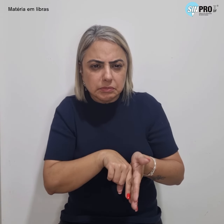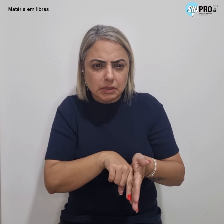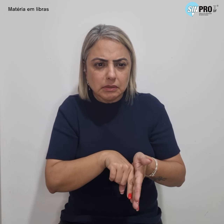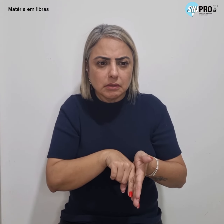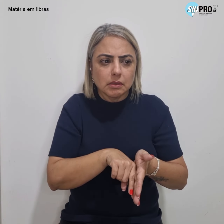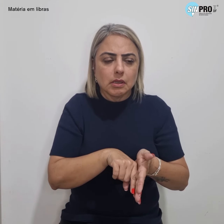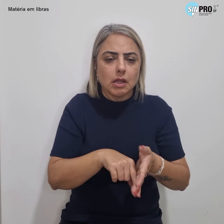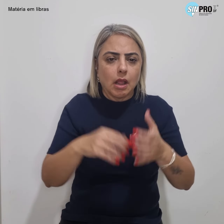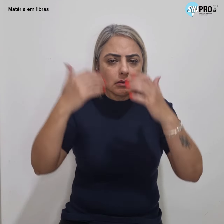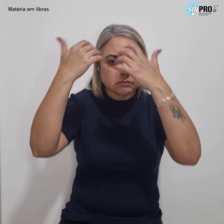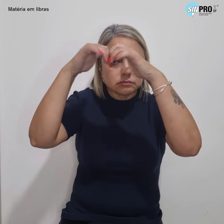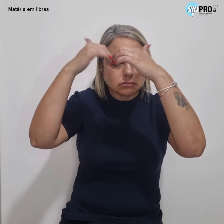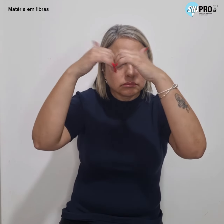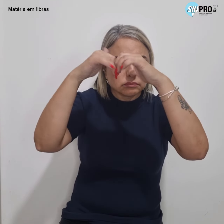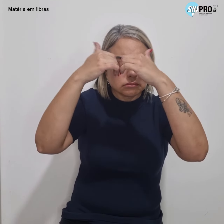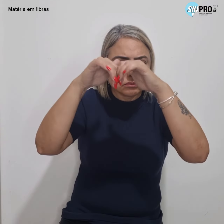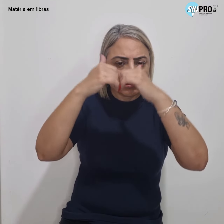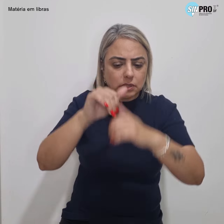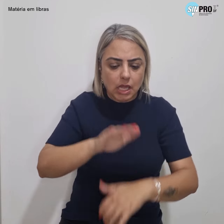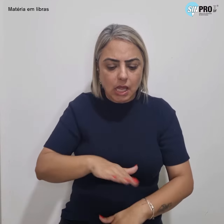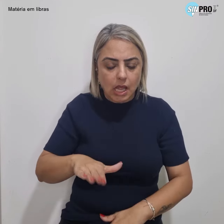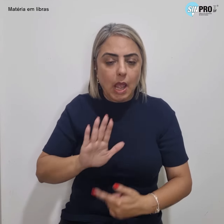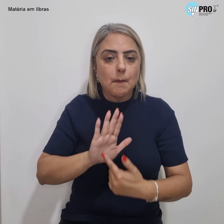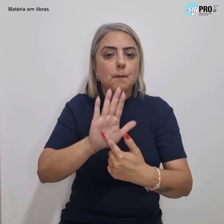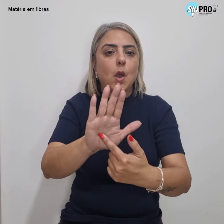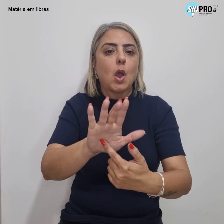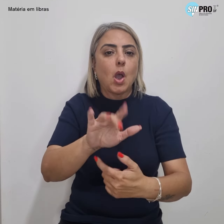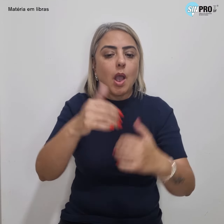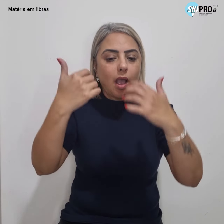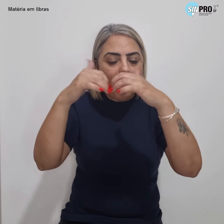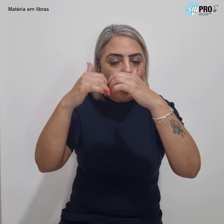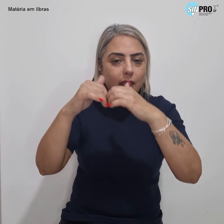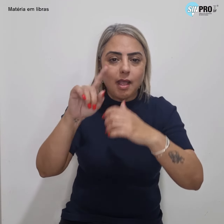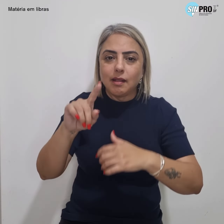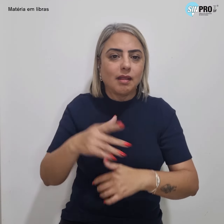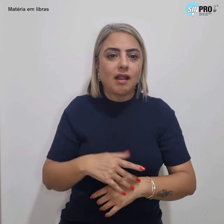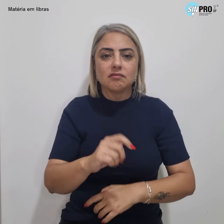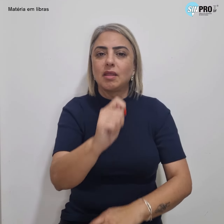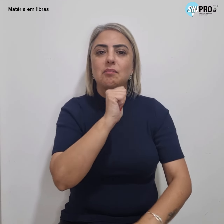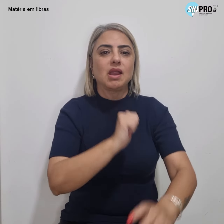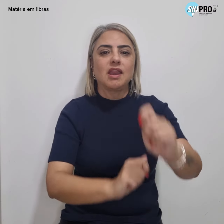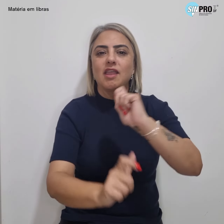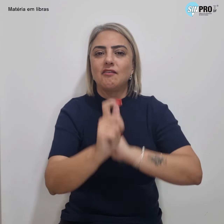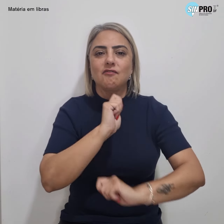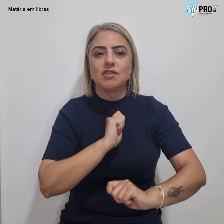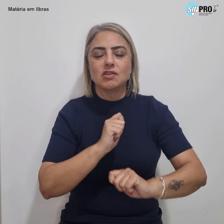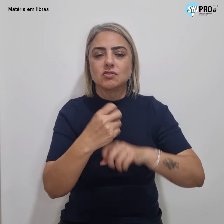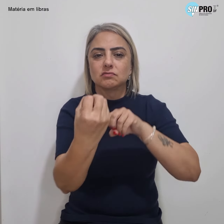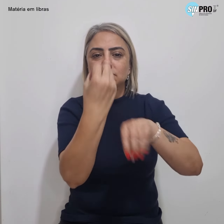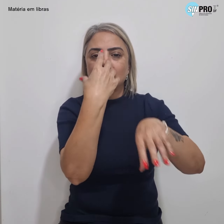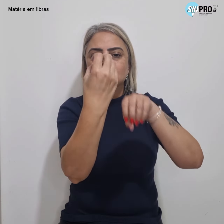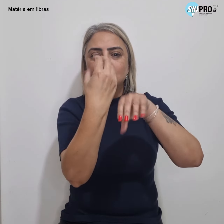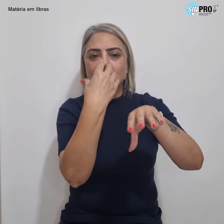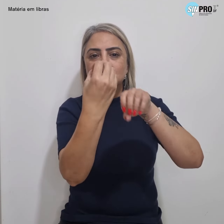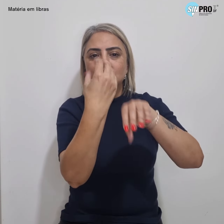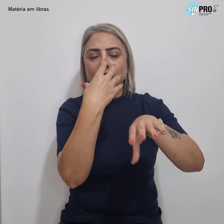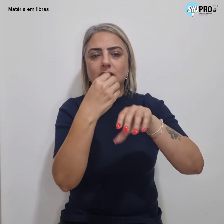cérebro em crianças mostram que elas não se beneficiam do ensino com base em telas.